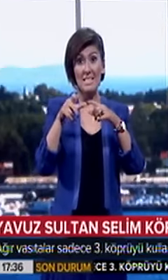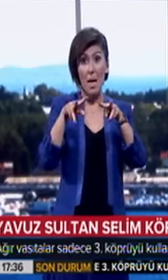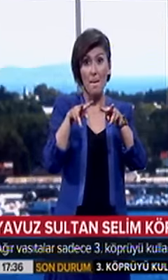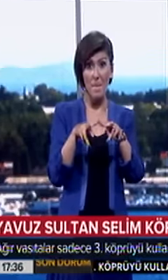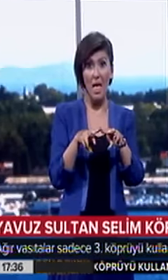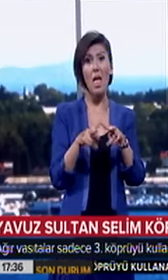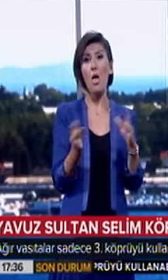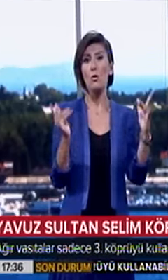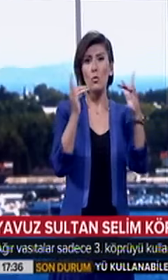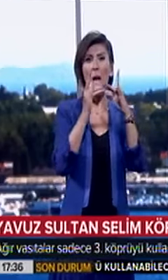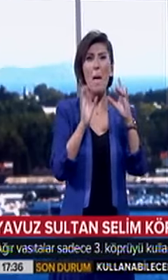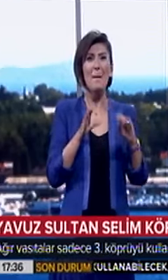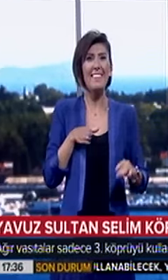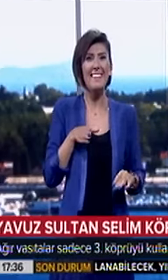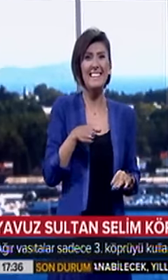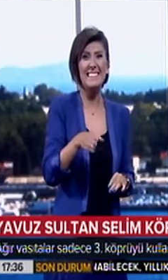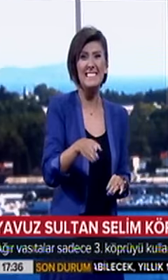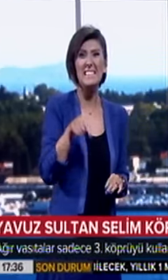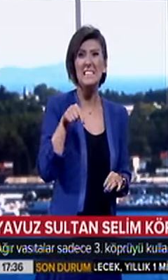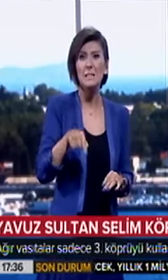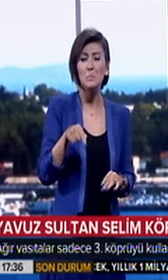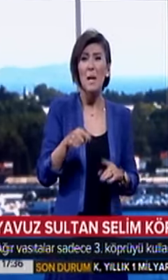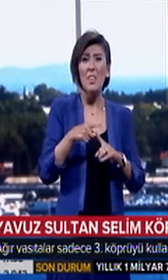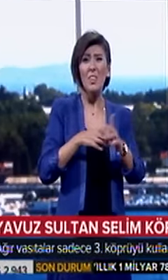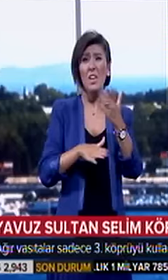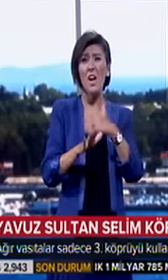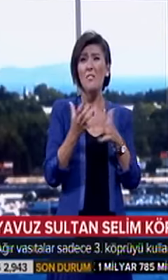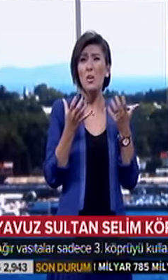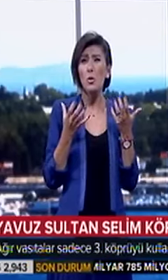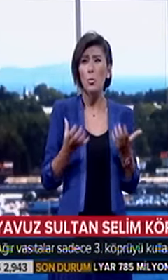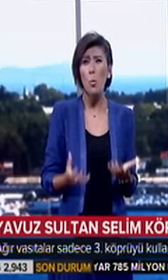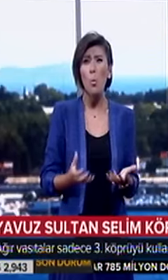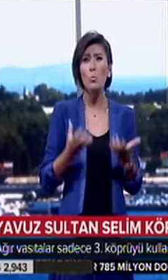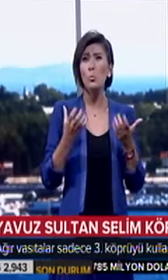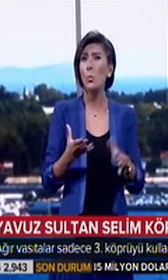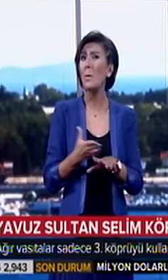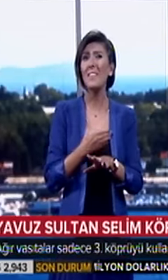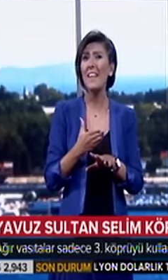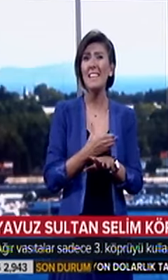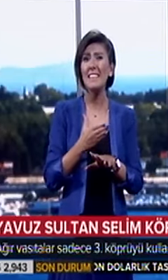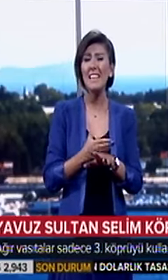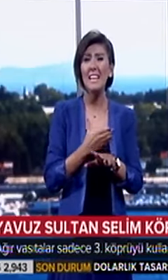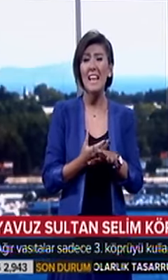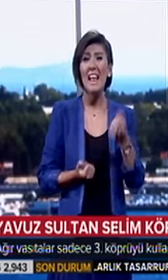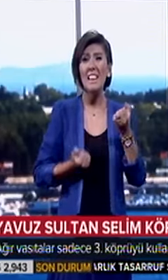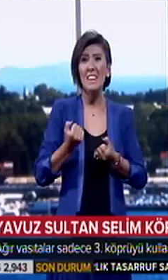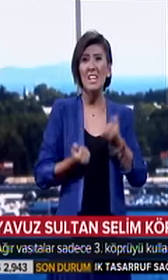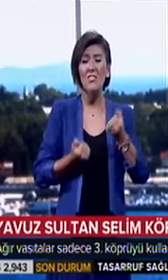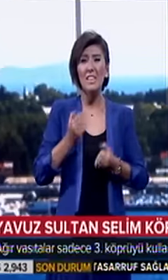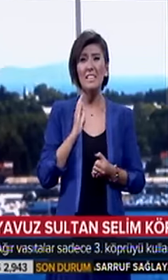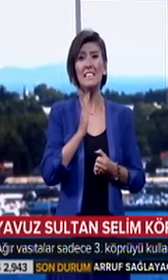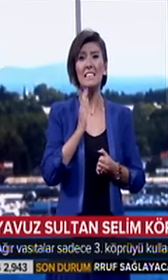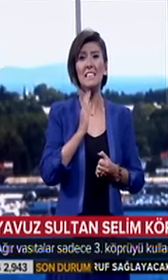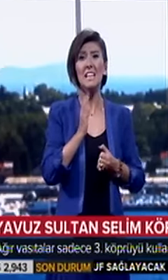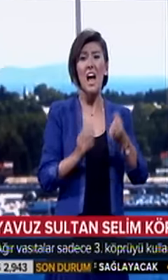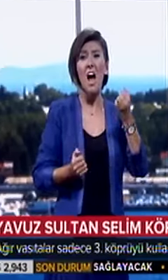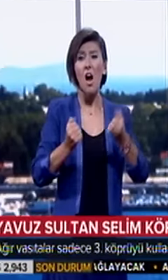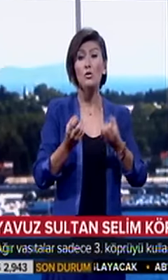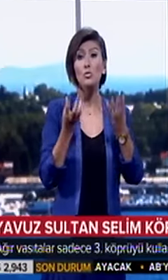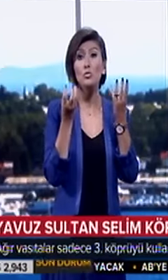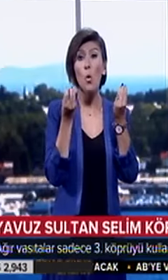hemen girişindeyiz şu anda. Trafik oldukça yoğun. Yoğunluğun nedeni ise trafikte seyir halinde olan